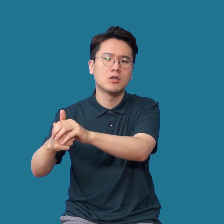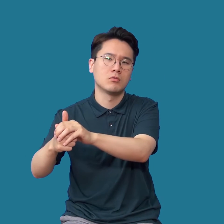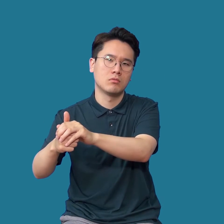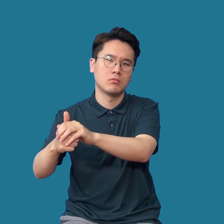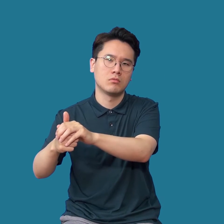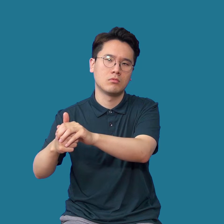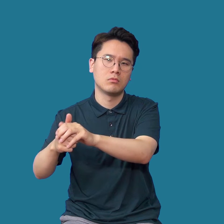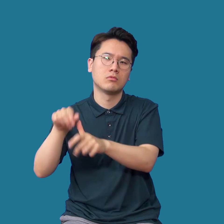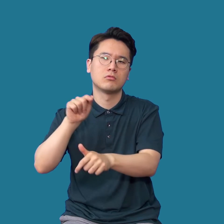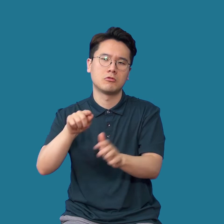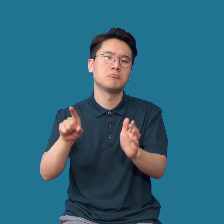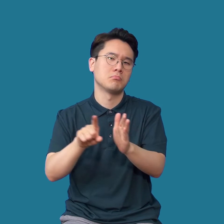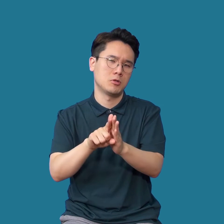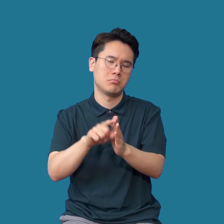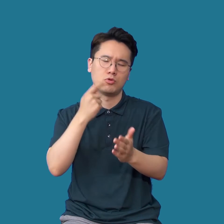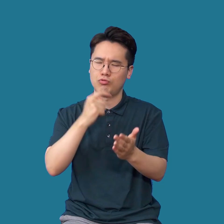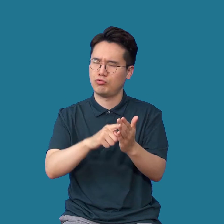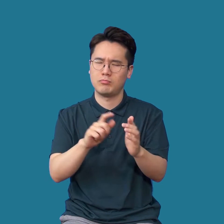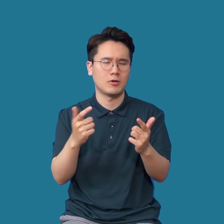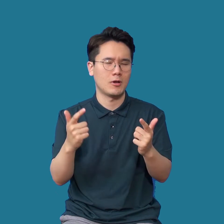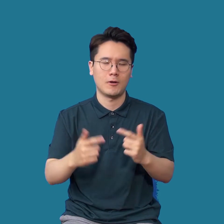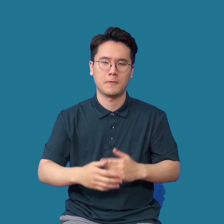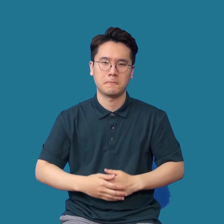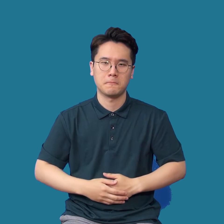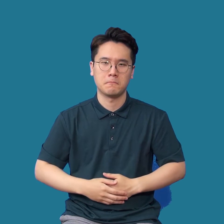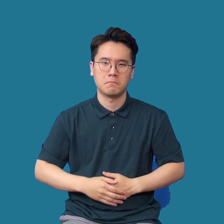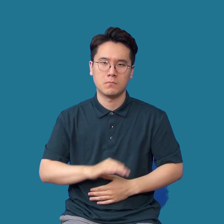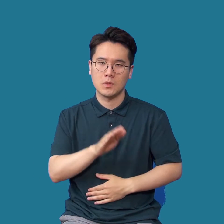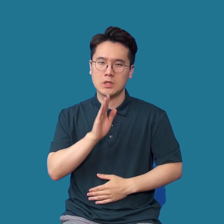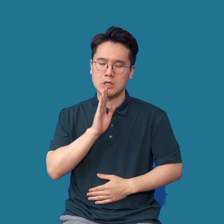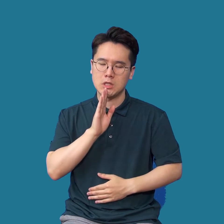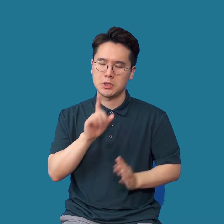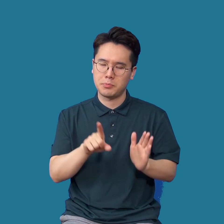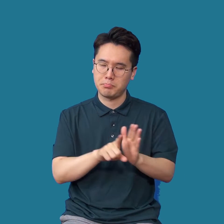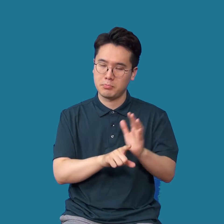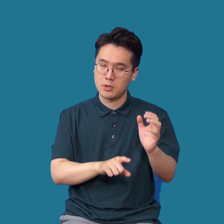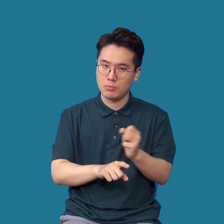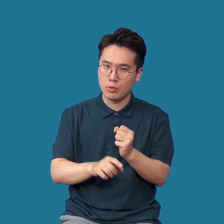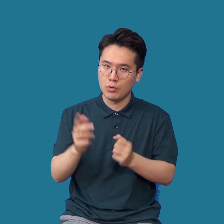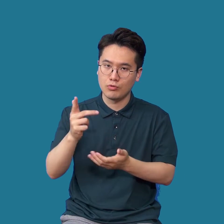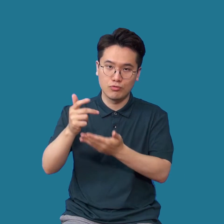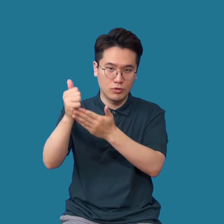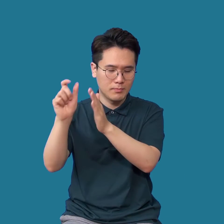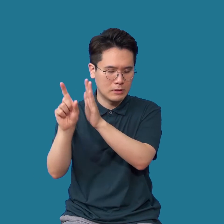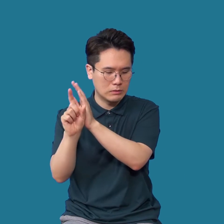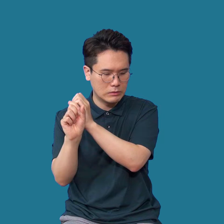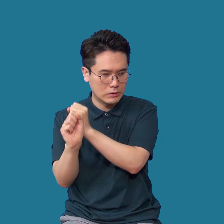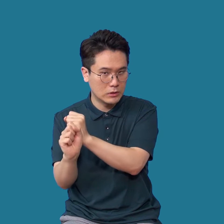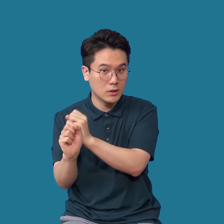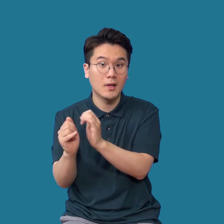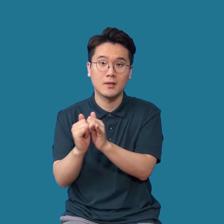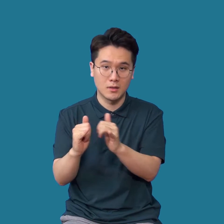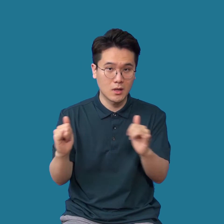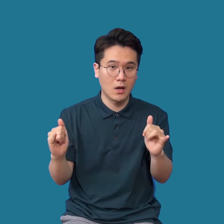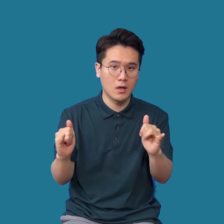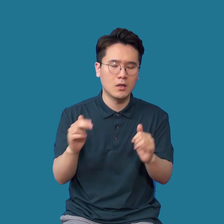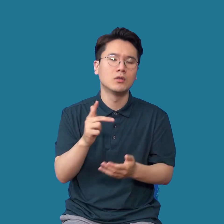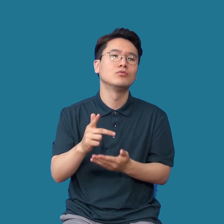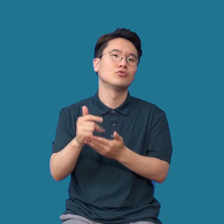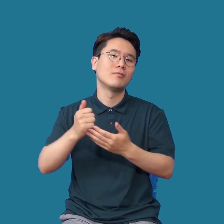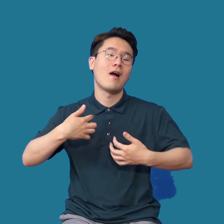그래서 참 믿음으로 자신을 온전히 주님께 의지하고 의탁하는 자, 주님을 영접하는